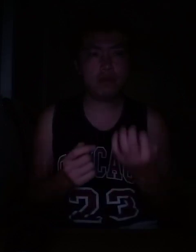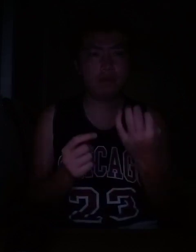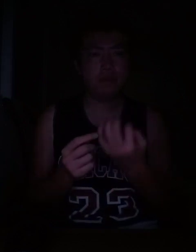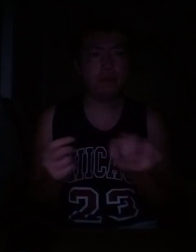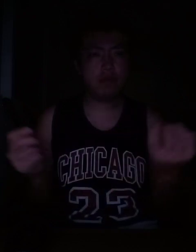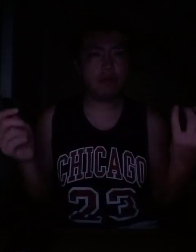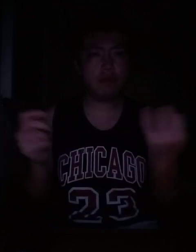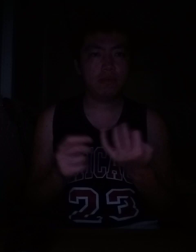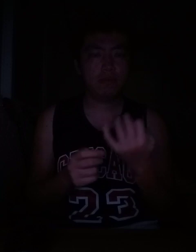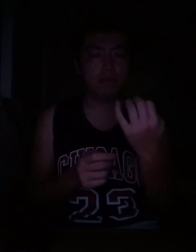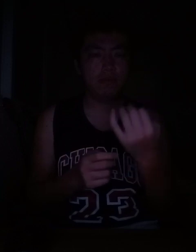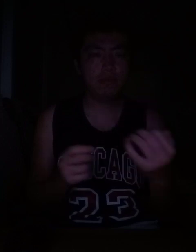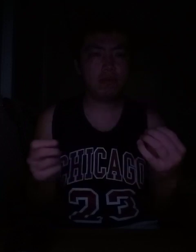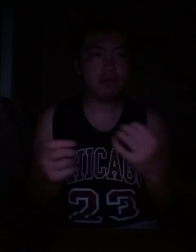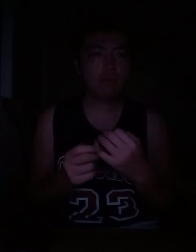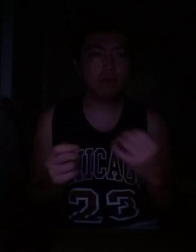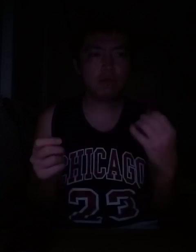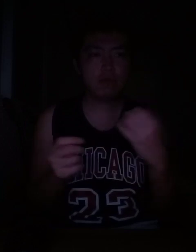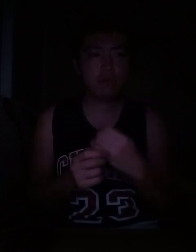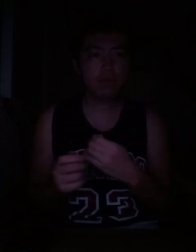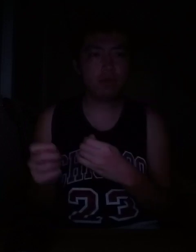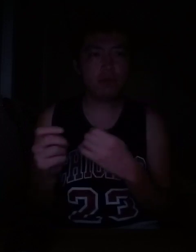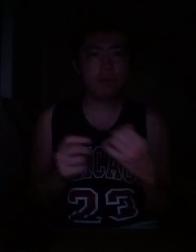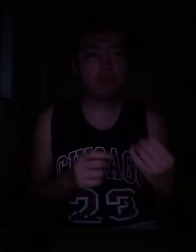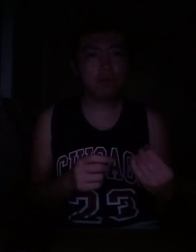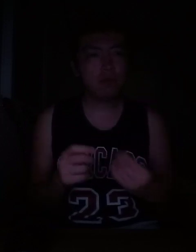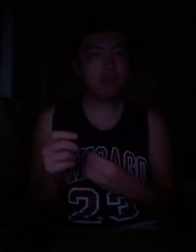더 나아가 전 세계인이 가슴에 애국